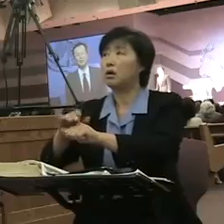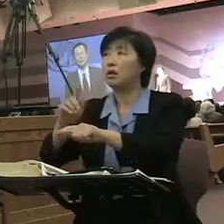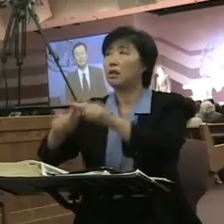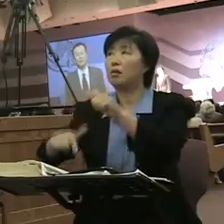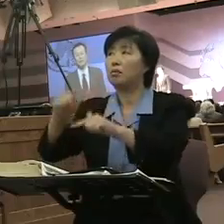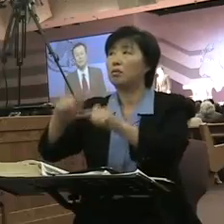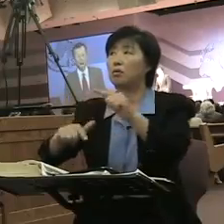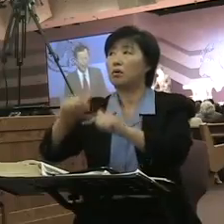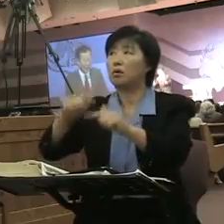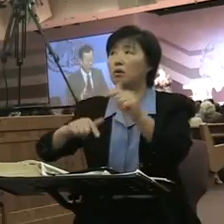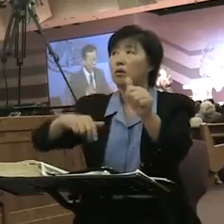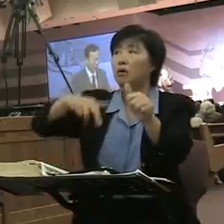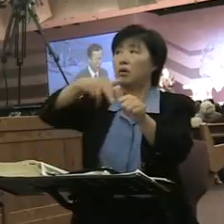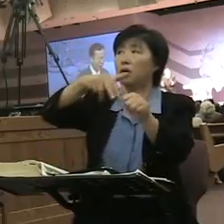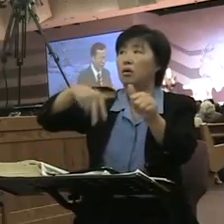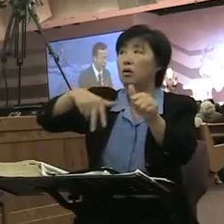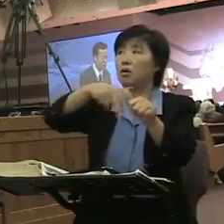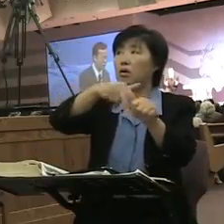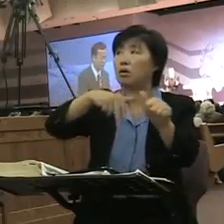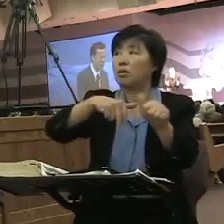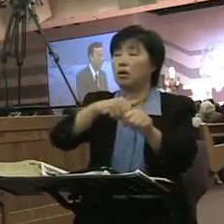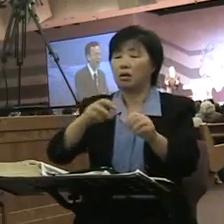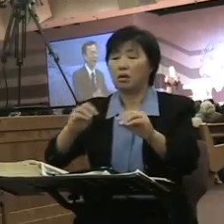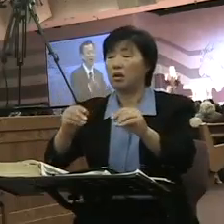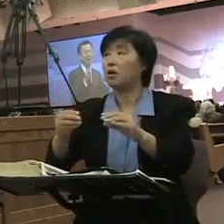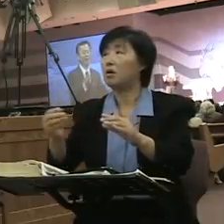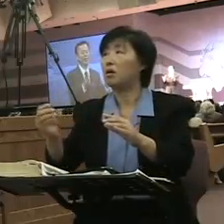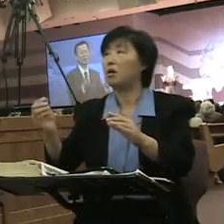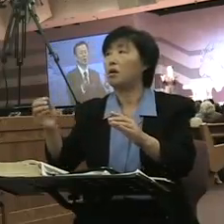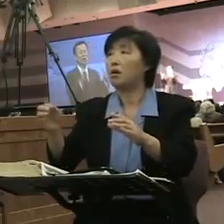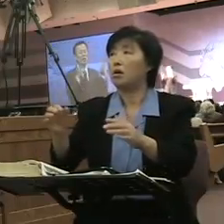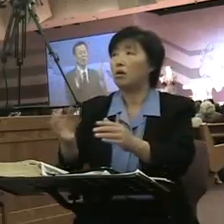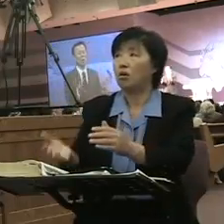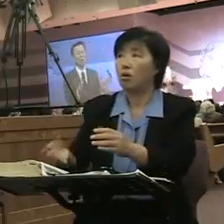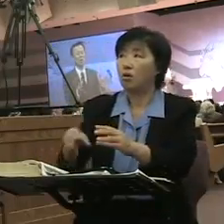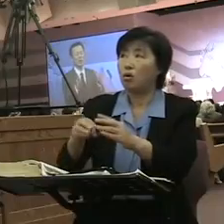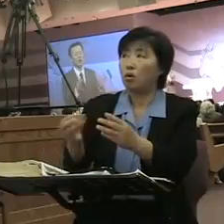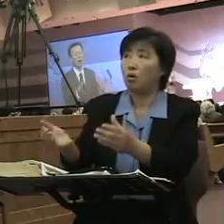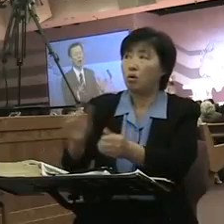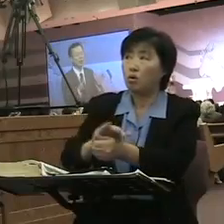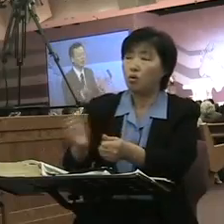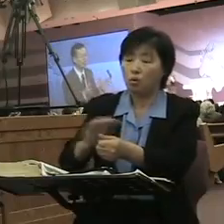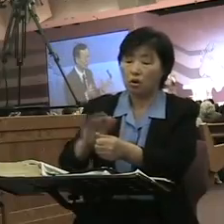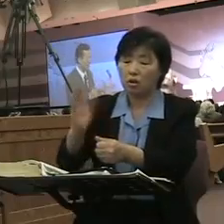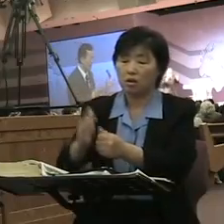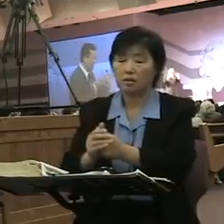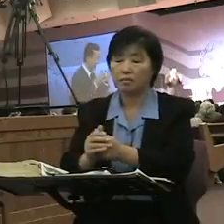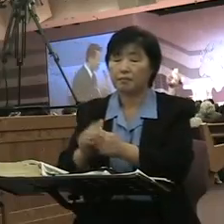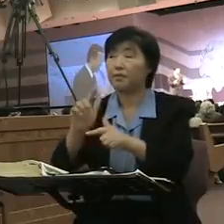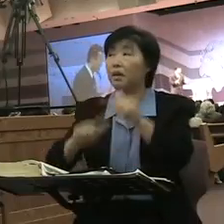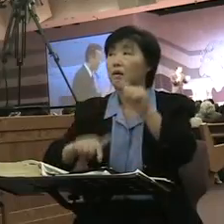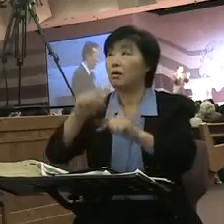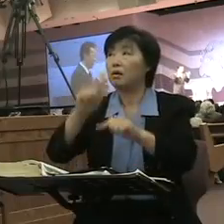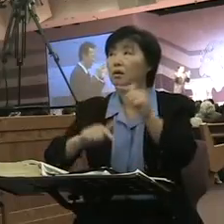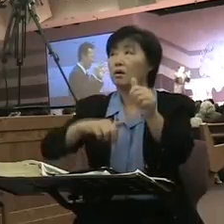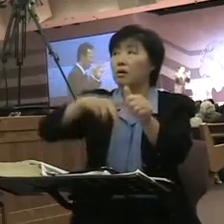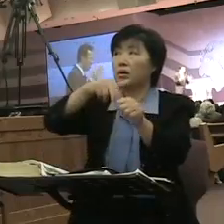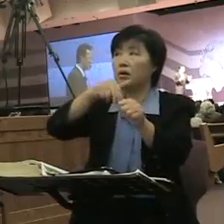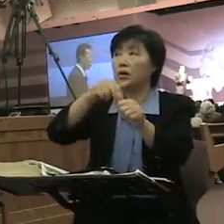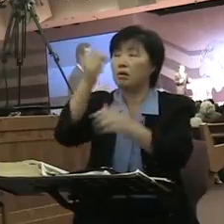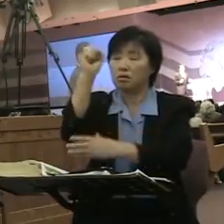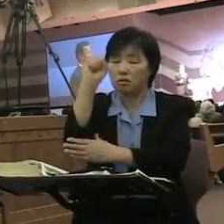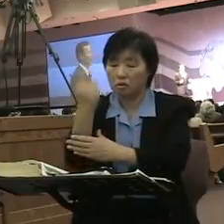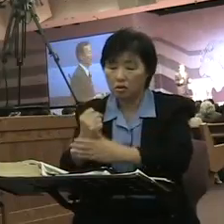합니다. 땅에 묻혀야 되는 시신이 나무에 매달려서 썩어가고 있는 그 모습이 가장